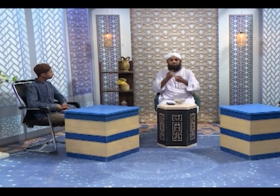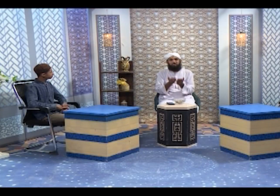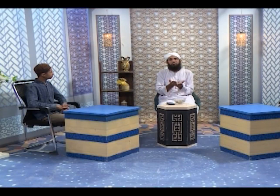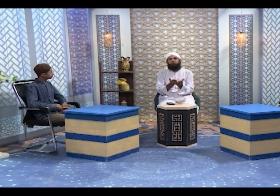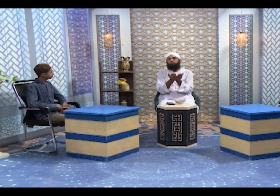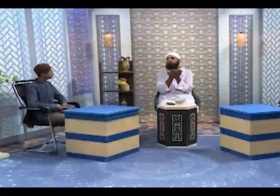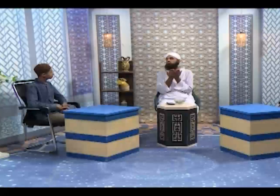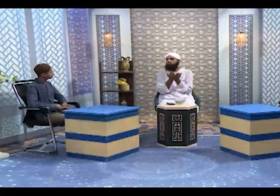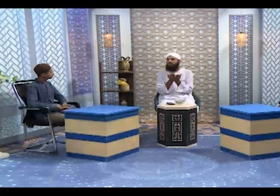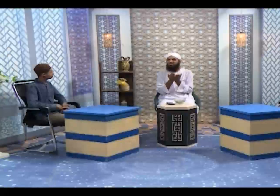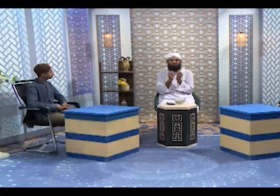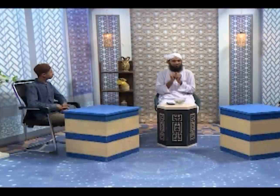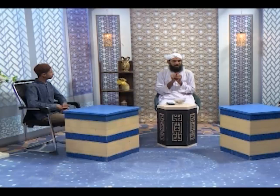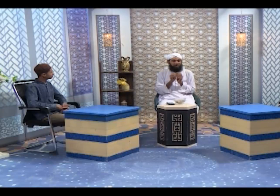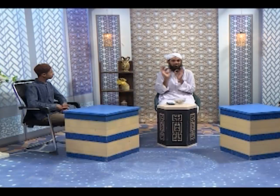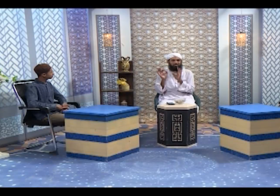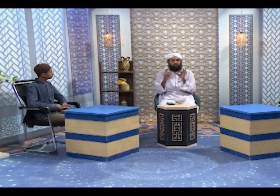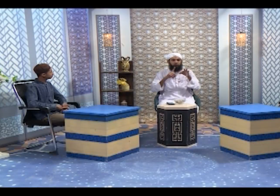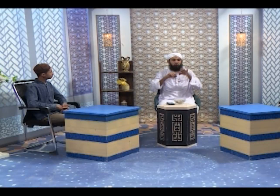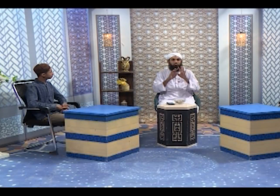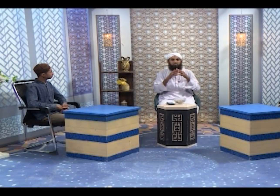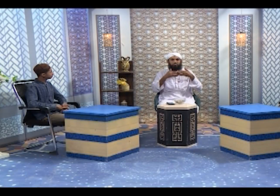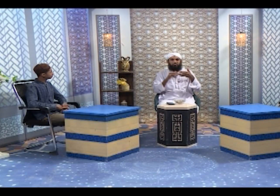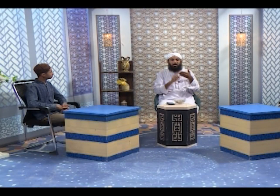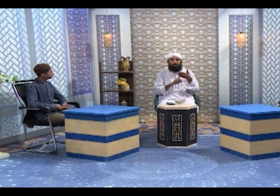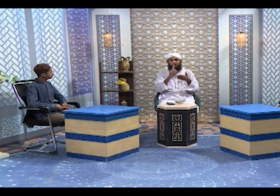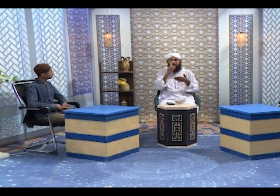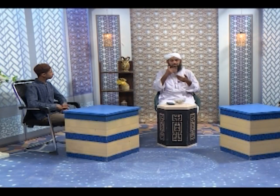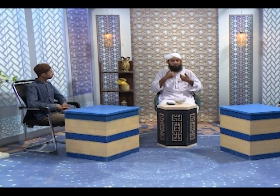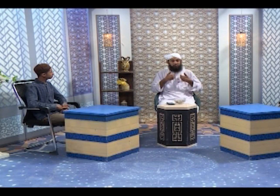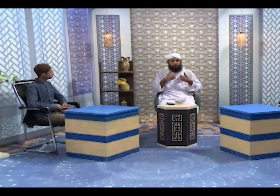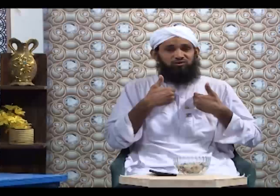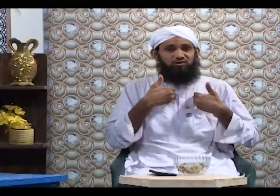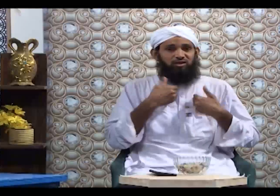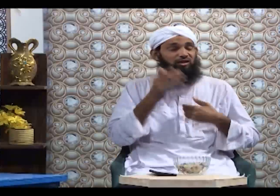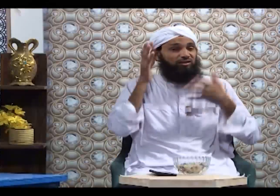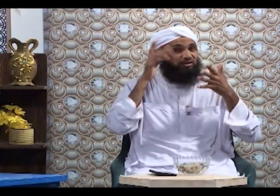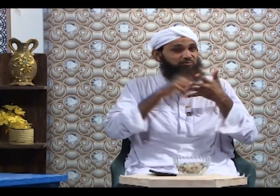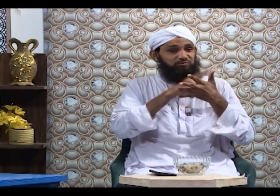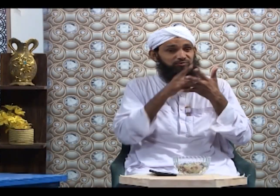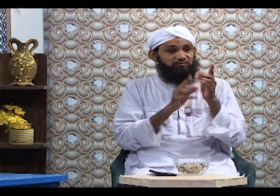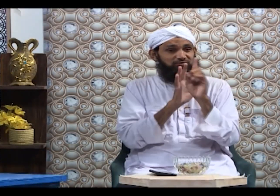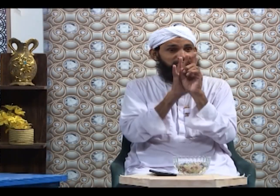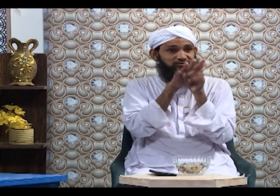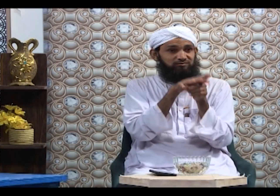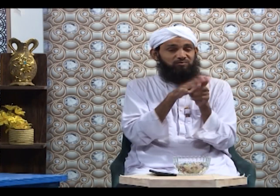ترجمہ کنز الایمان، اے میرے رب، مجھے نماز کا قائم کرنے والا رکھ اور کچھ میری اولاد کو اے ہمارے